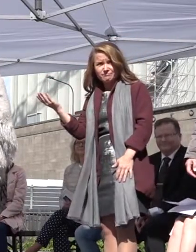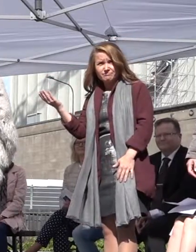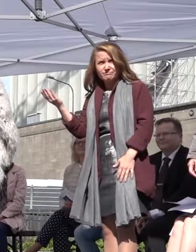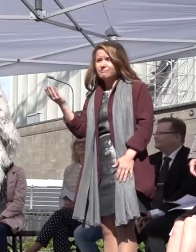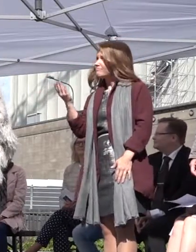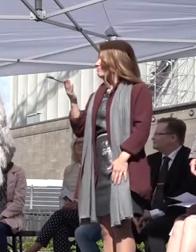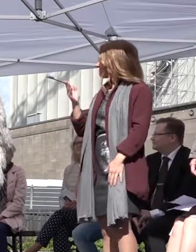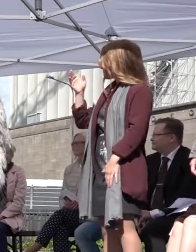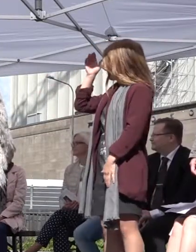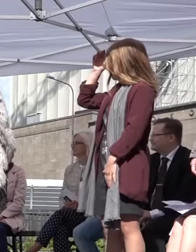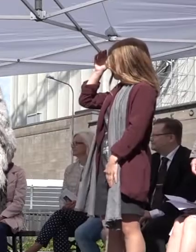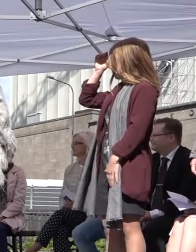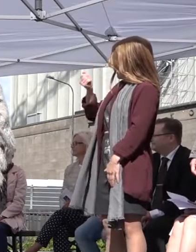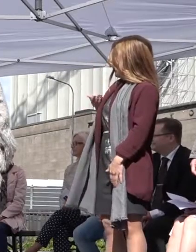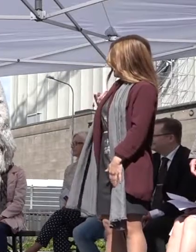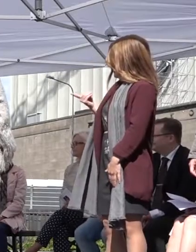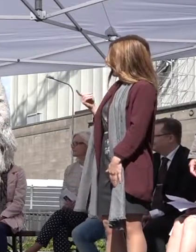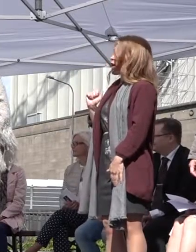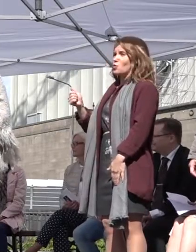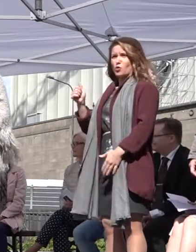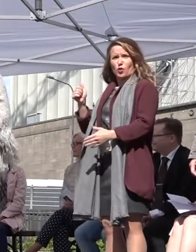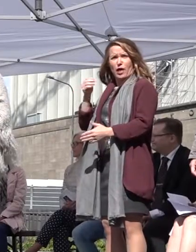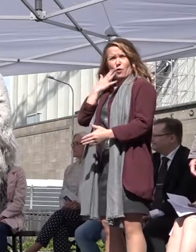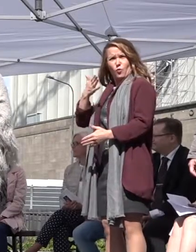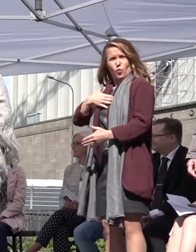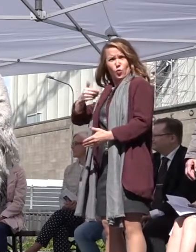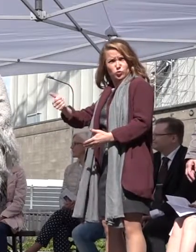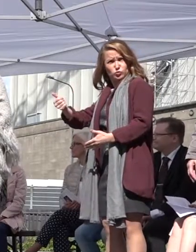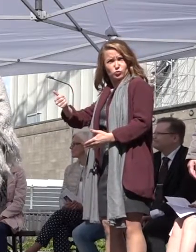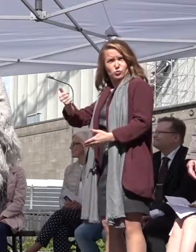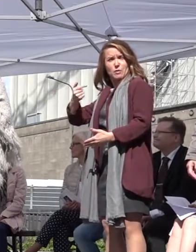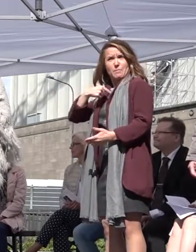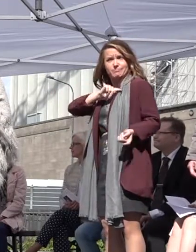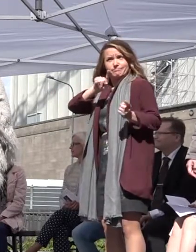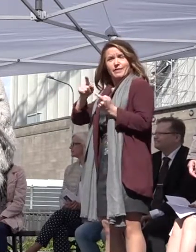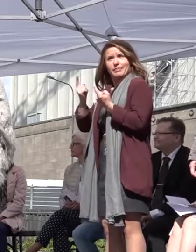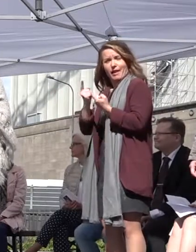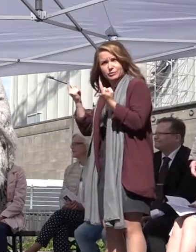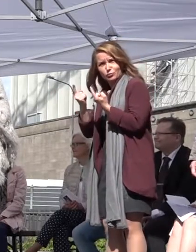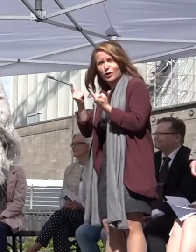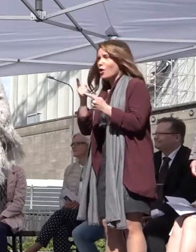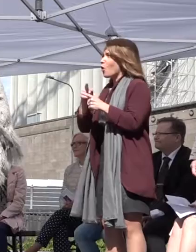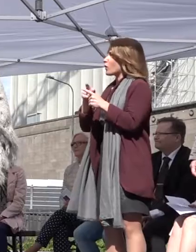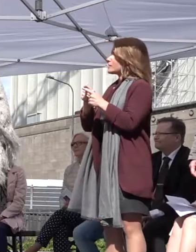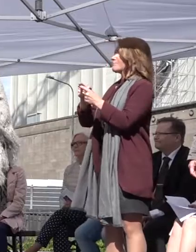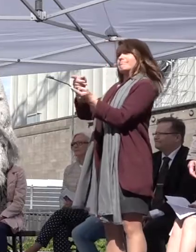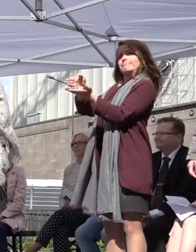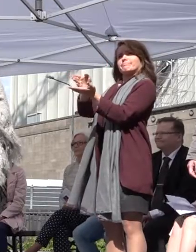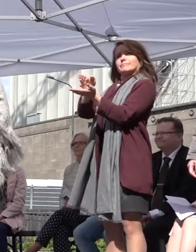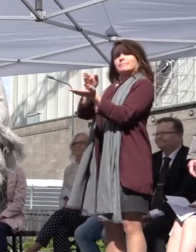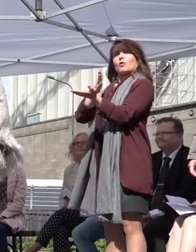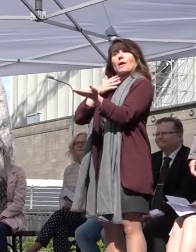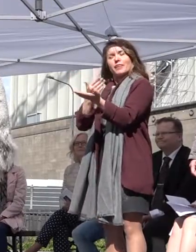Könkölä lähetti minulle kutsun saapua tähän tilaisuuteen esittämään tervehdys